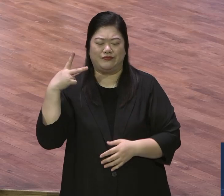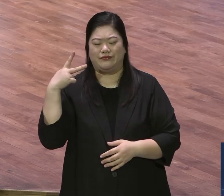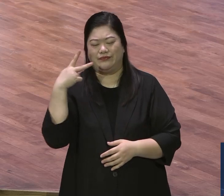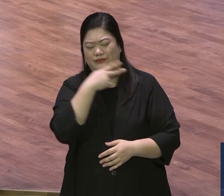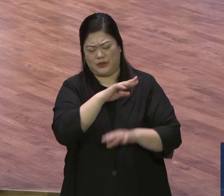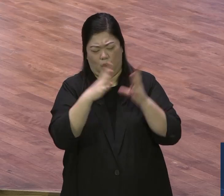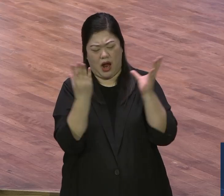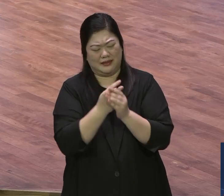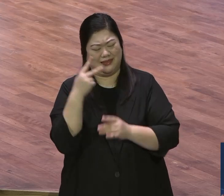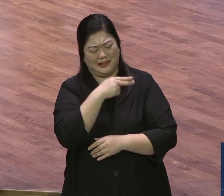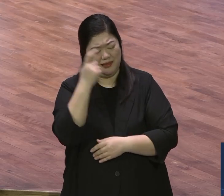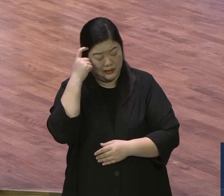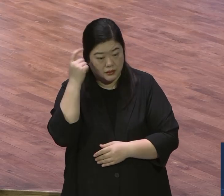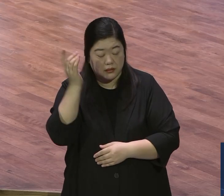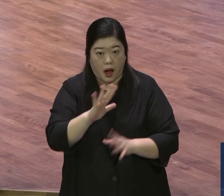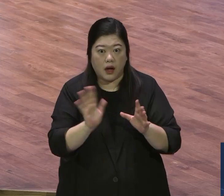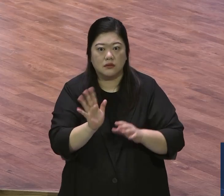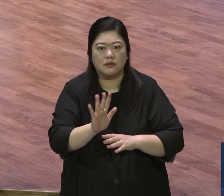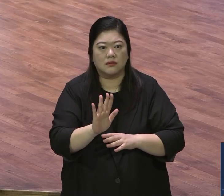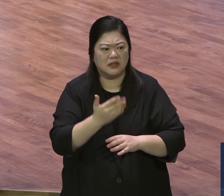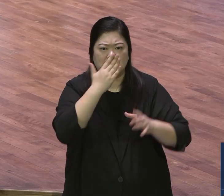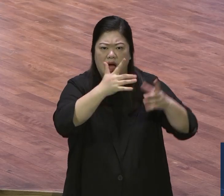특수를 노린다 할 정도로 더 많이 먹어.